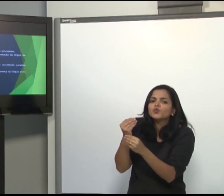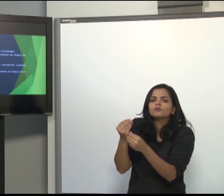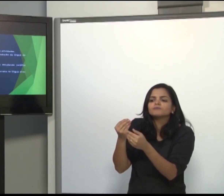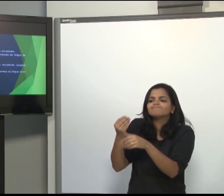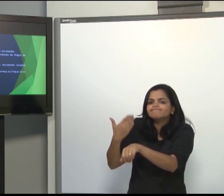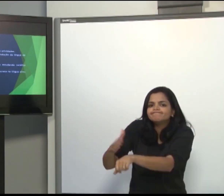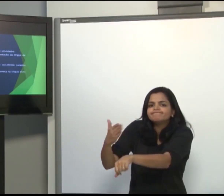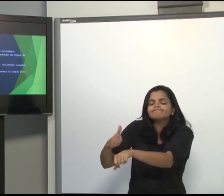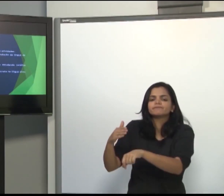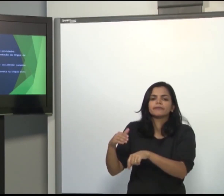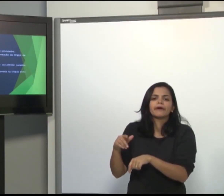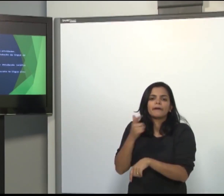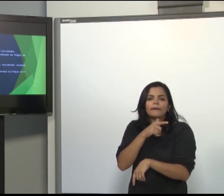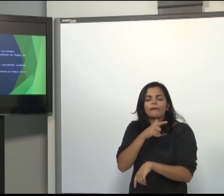esse processo de ensino,